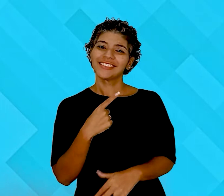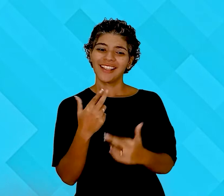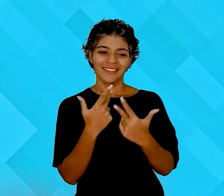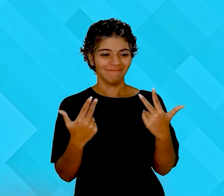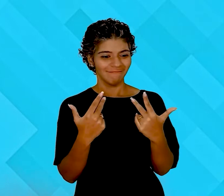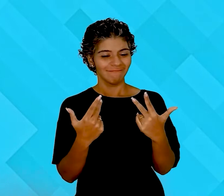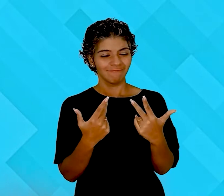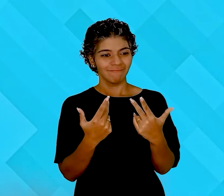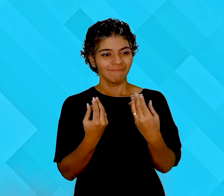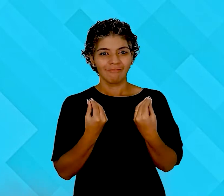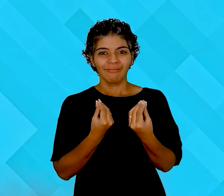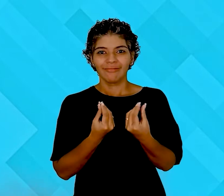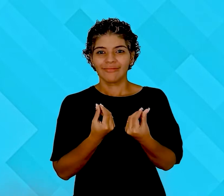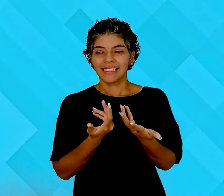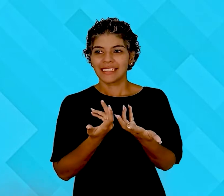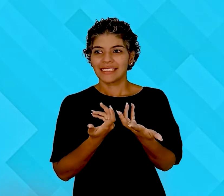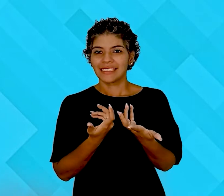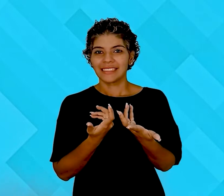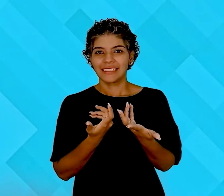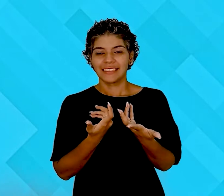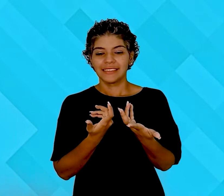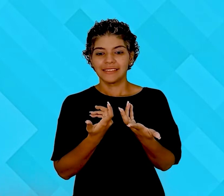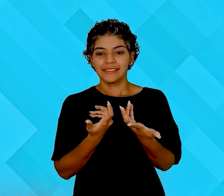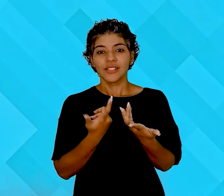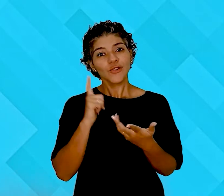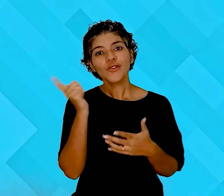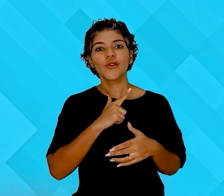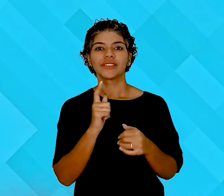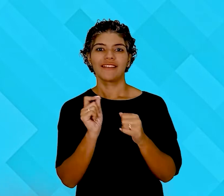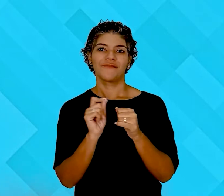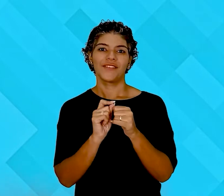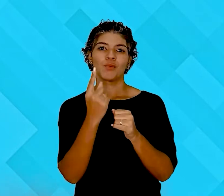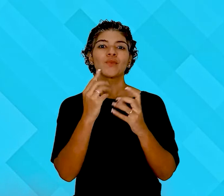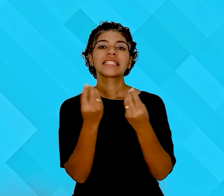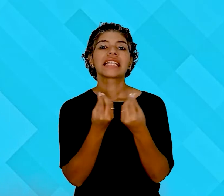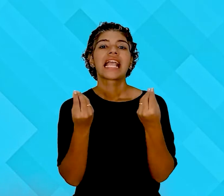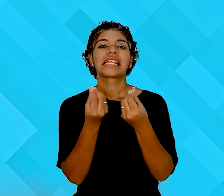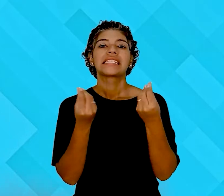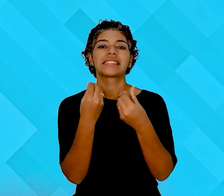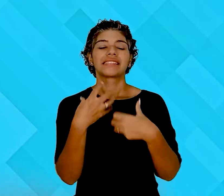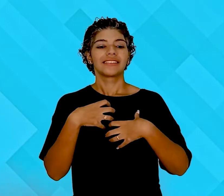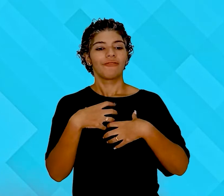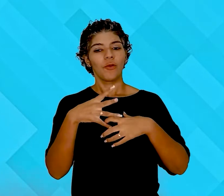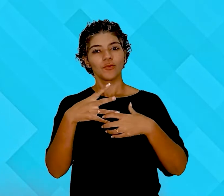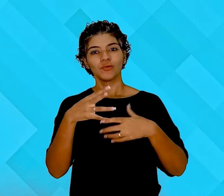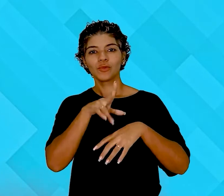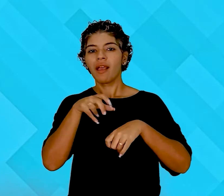ponto de contato sensível, né? Eu não estou ali para solucionar um problema que a pessoa precisa ver horas. Não,